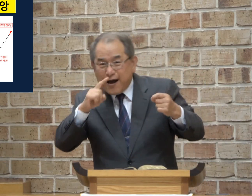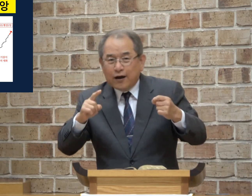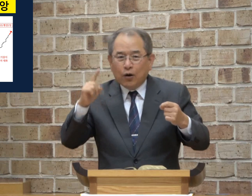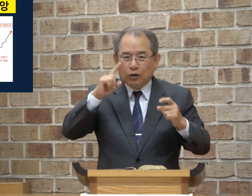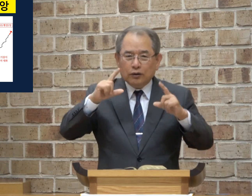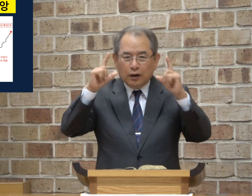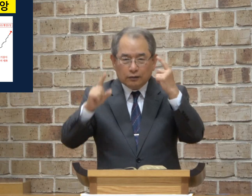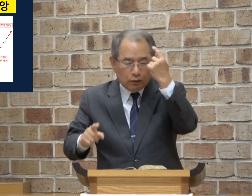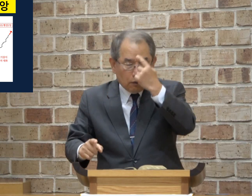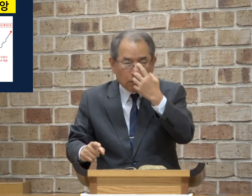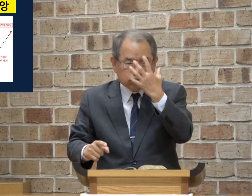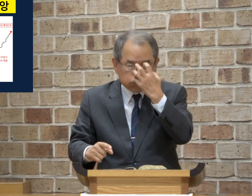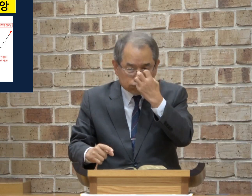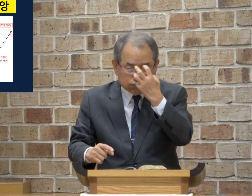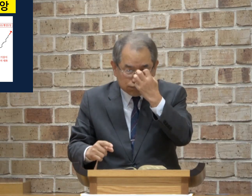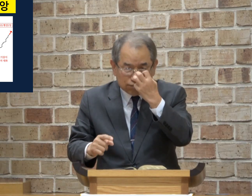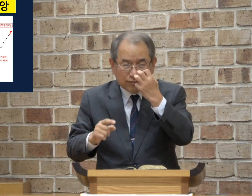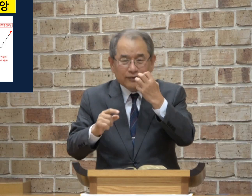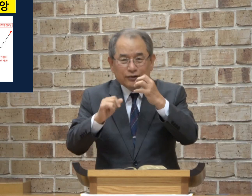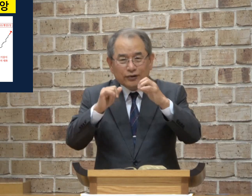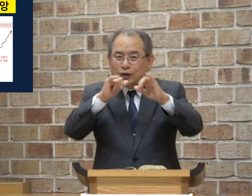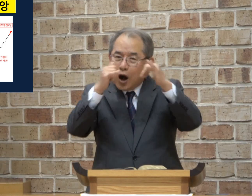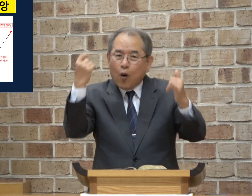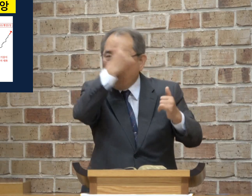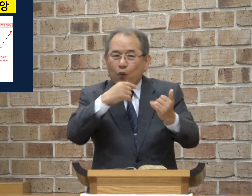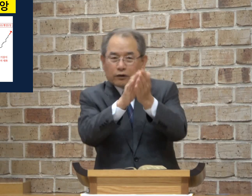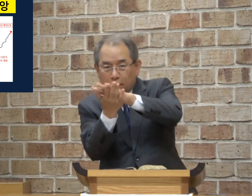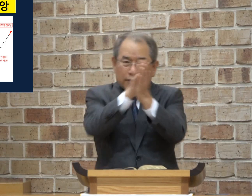뜨거웠다가 어느 때는 또 막